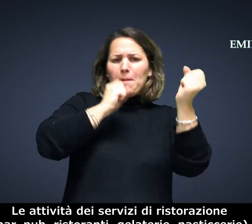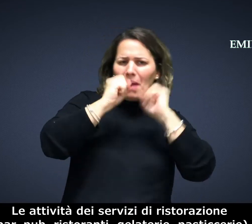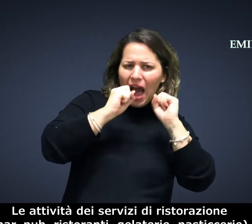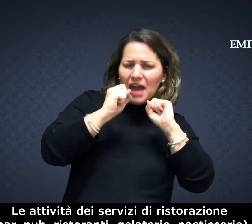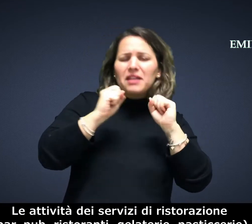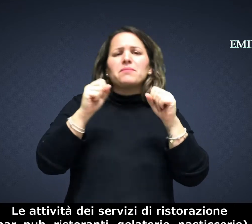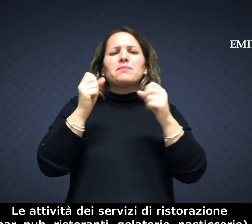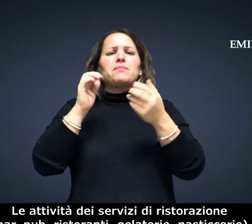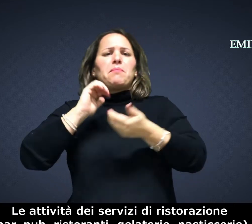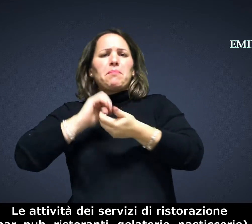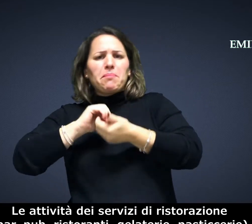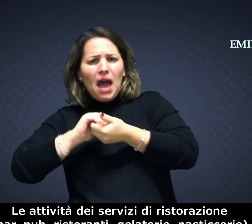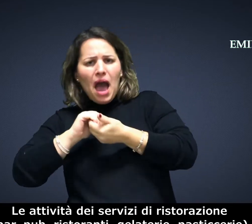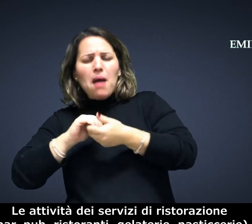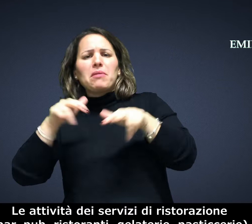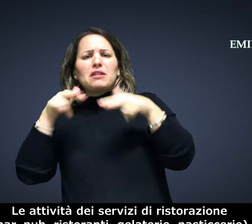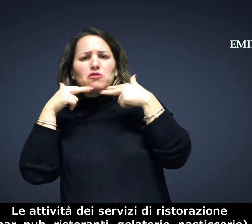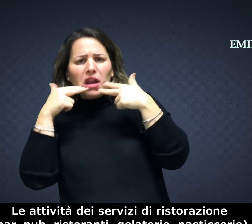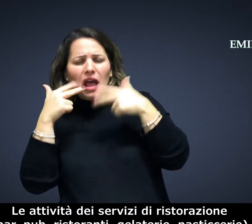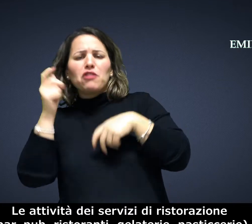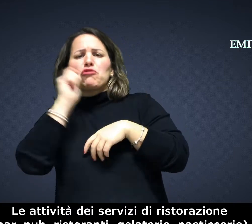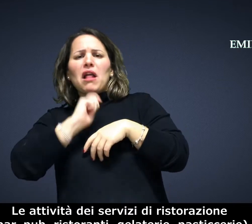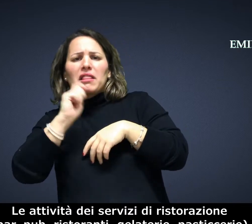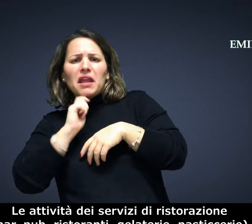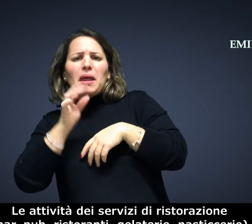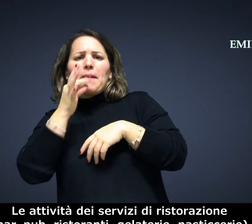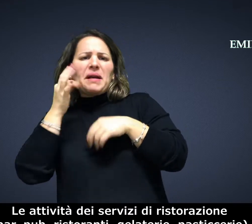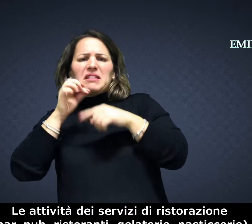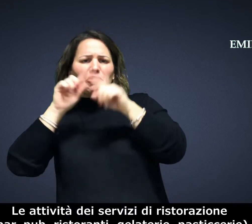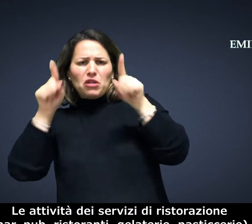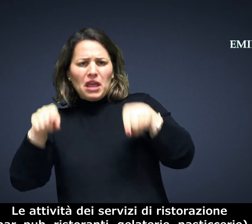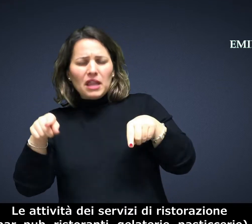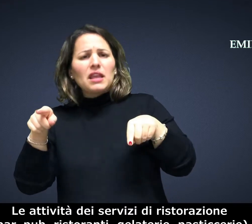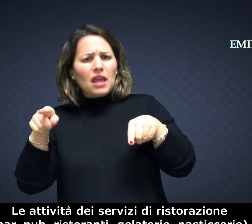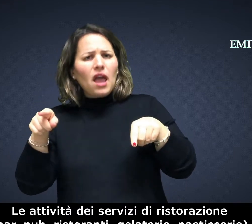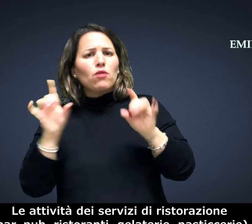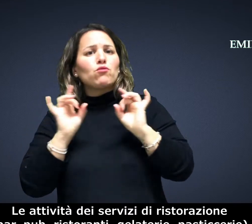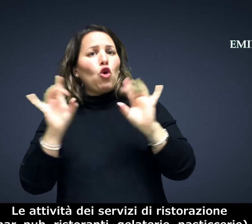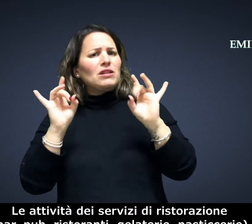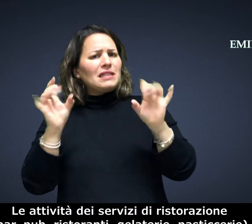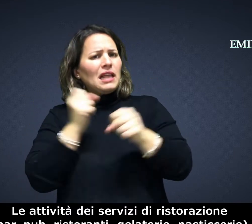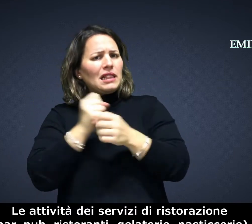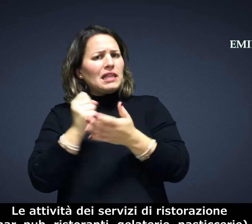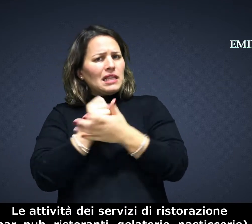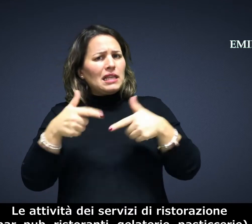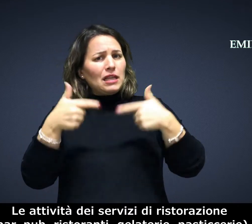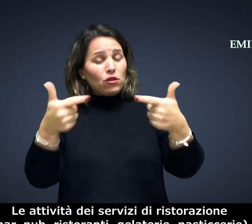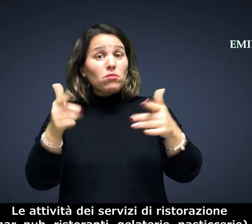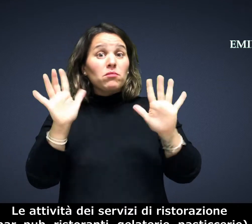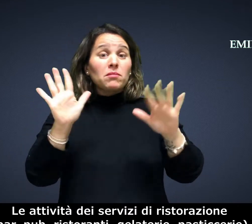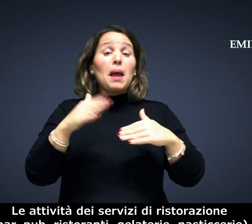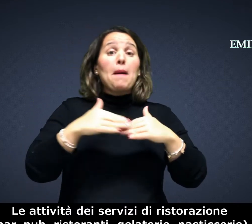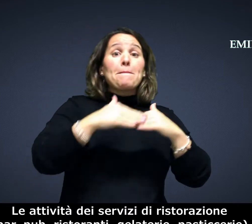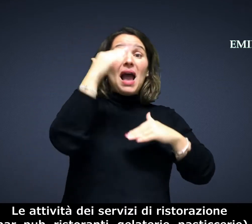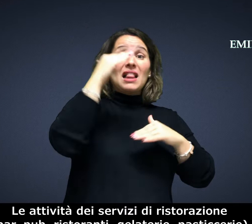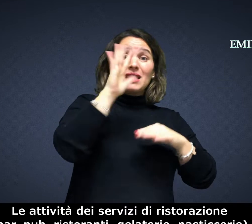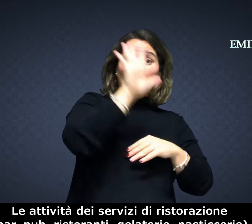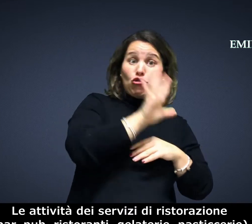sono consentite dalle ore 5 del mattino fino alle 18. Resta invece consentita, senza limiti di orario,